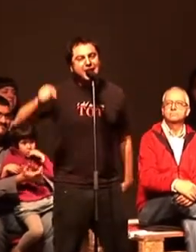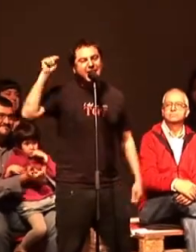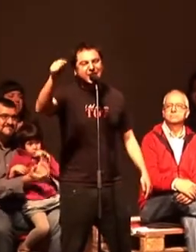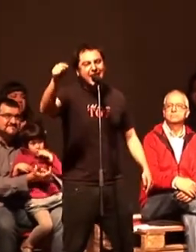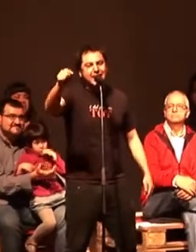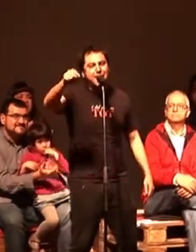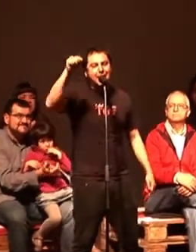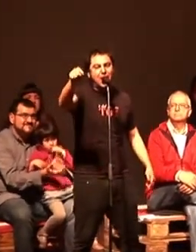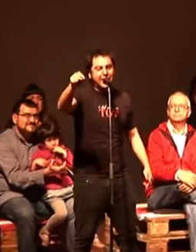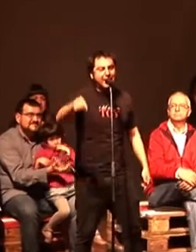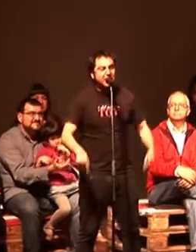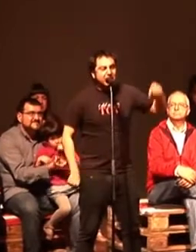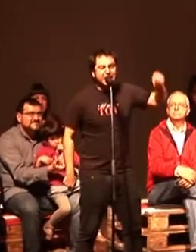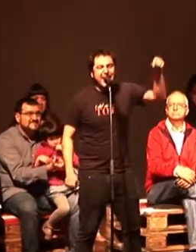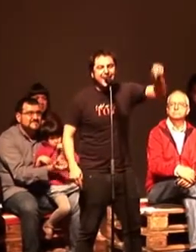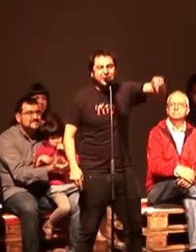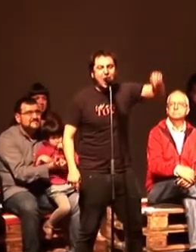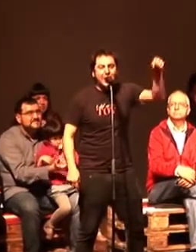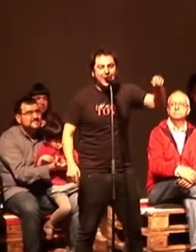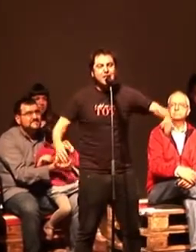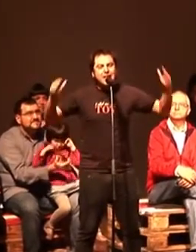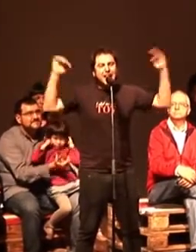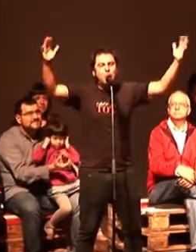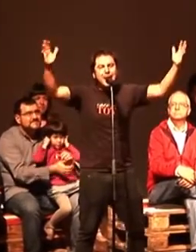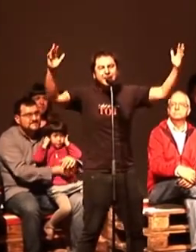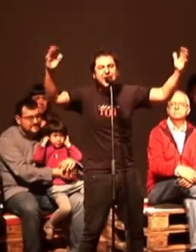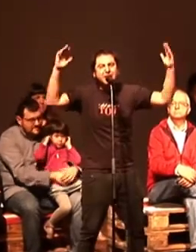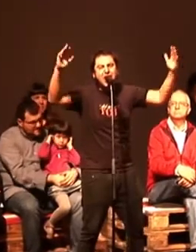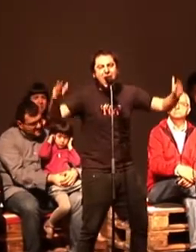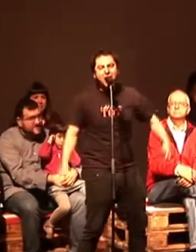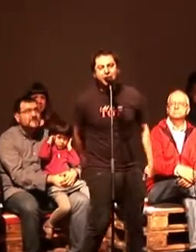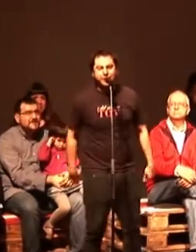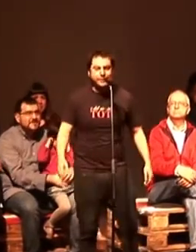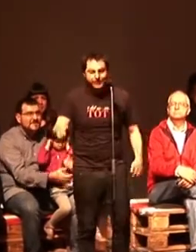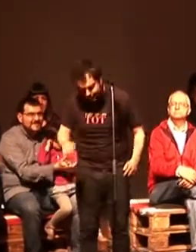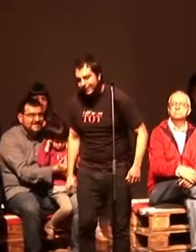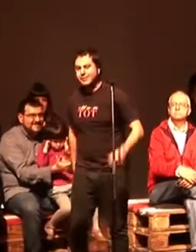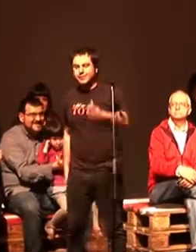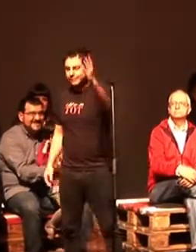por, que si ha arribat l'hora, si ara és l'hora, que comenci el joc!